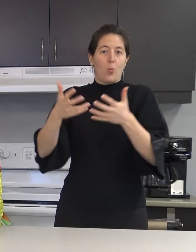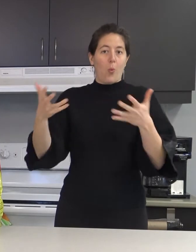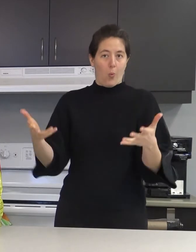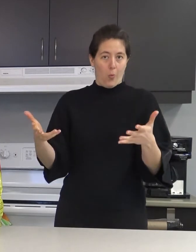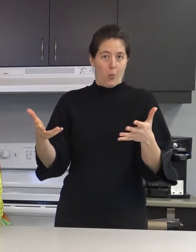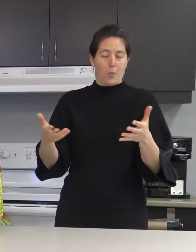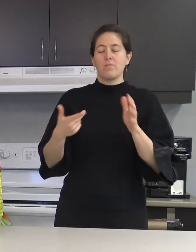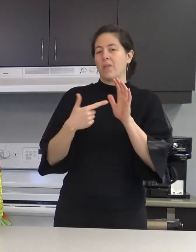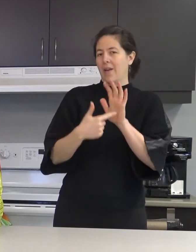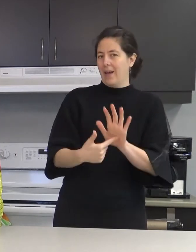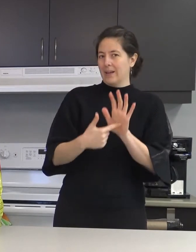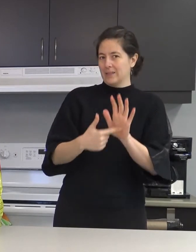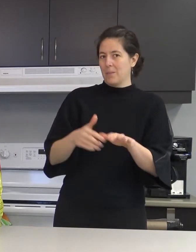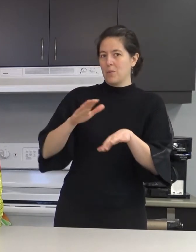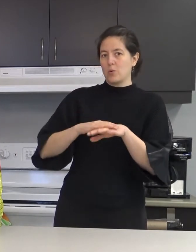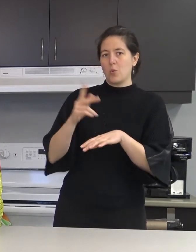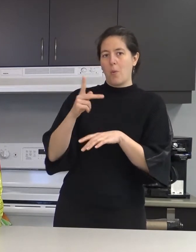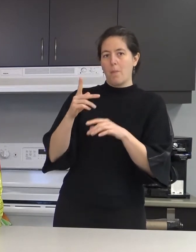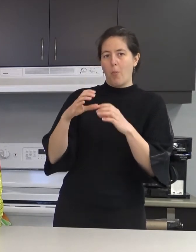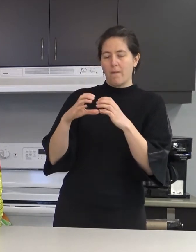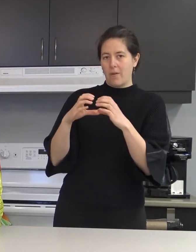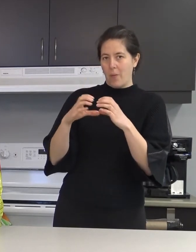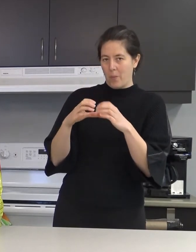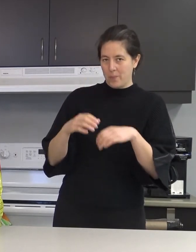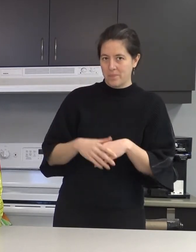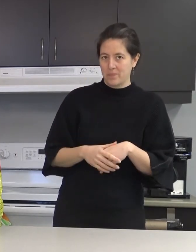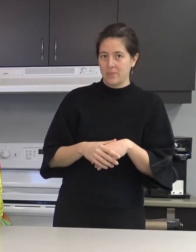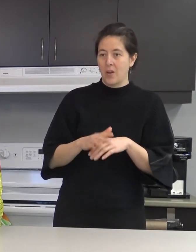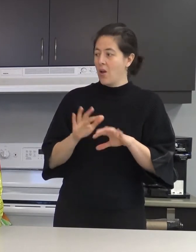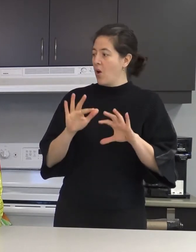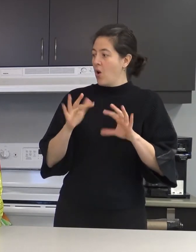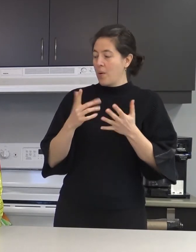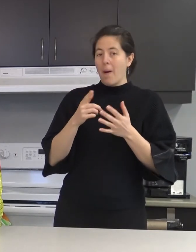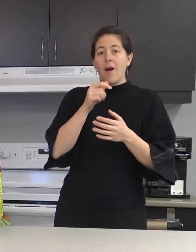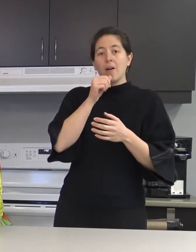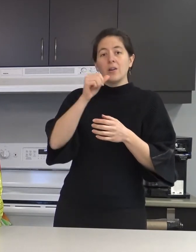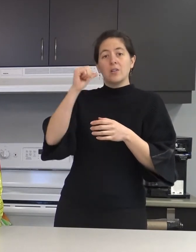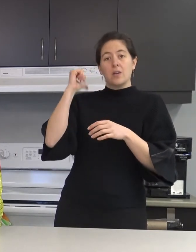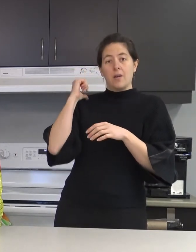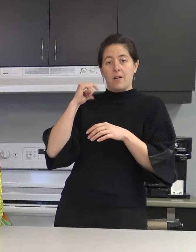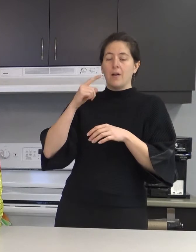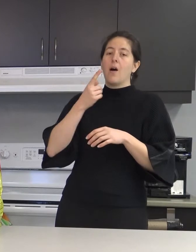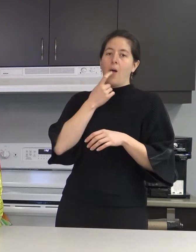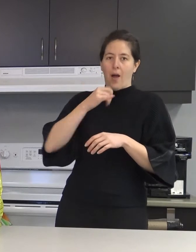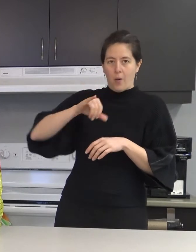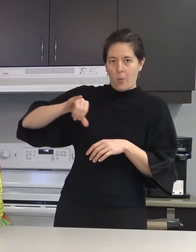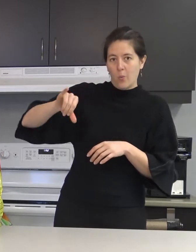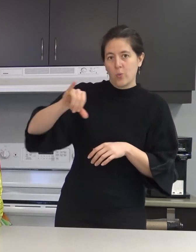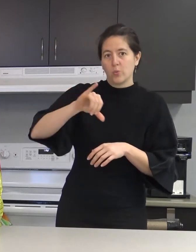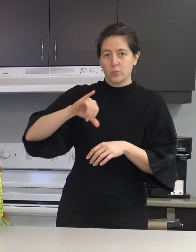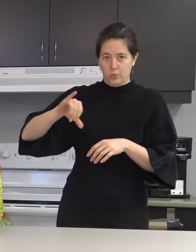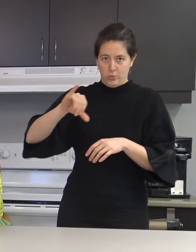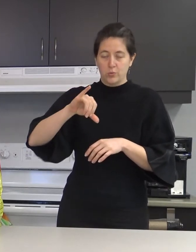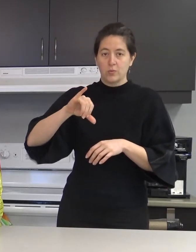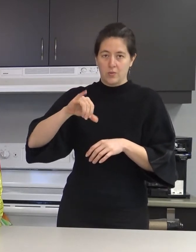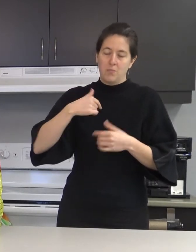aujourd'hui de poivrons. Puis, pour cela, on arrose les petites plantes la veille. Donc, moi, ça a déjà été fait.